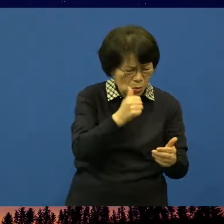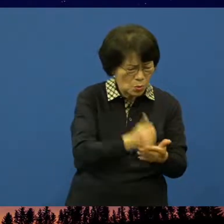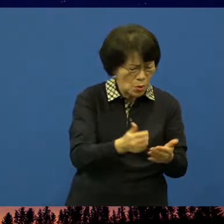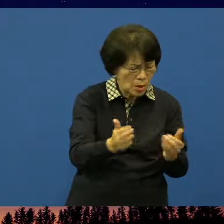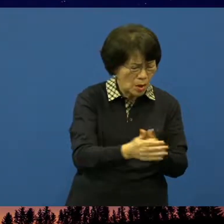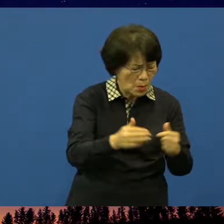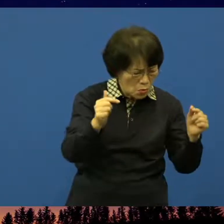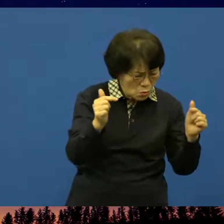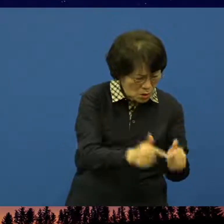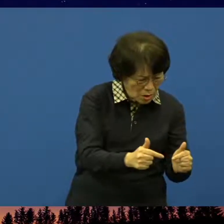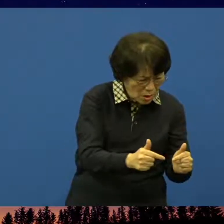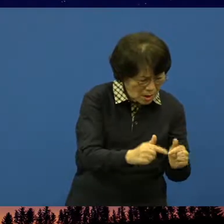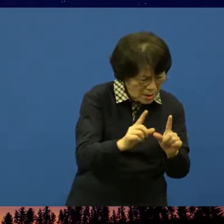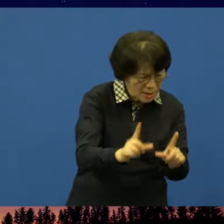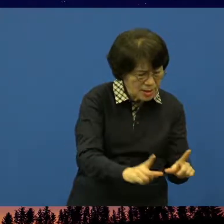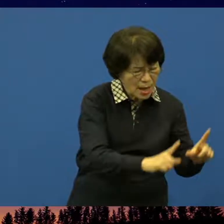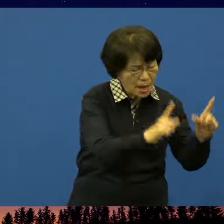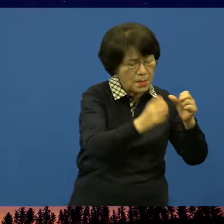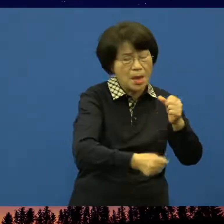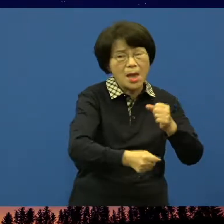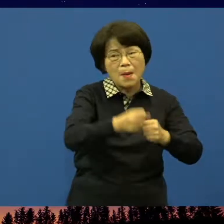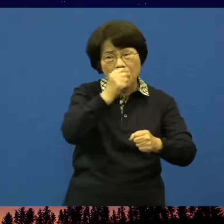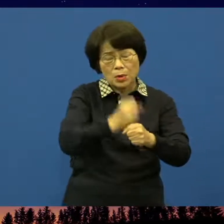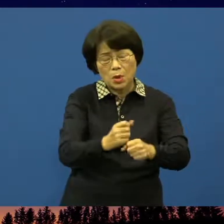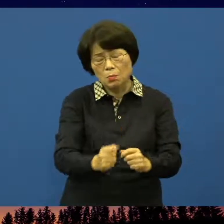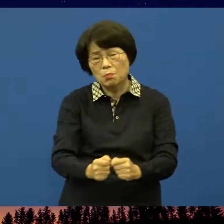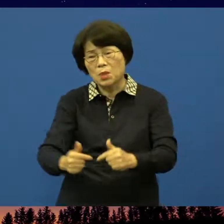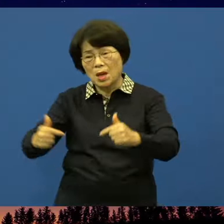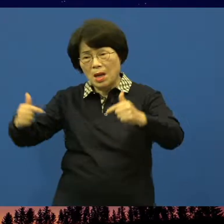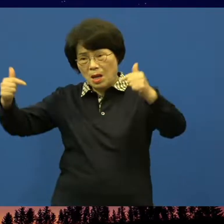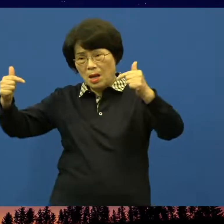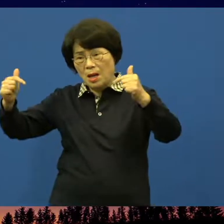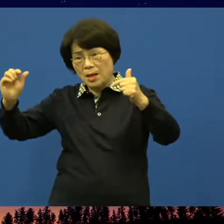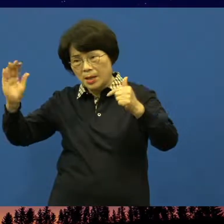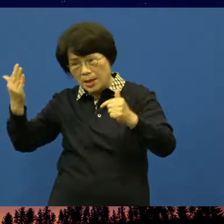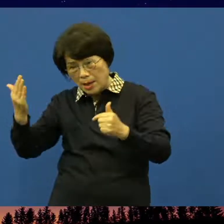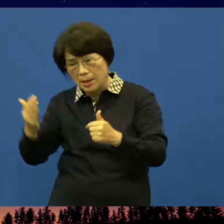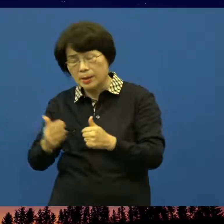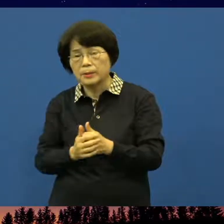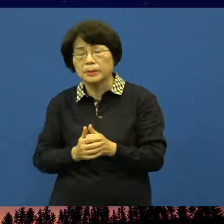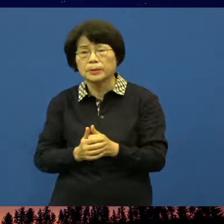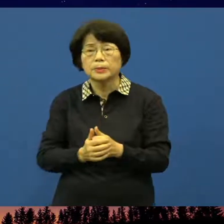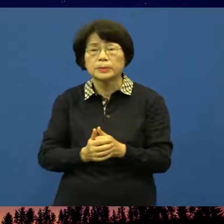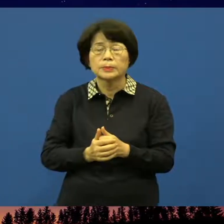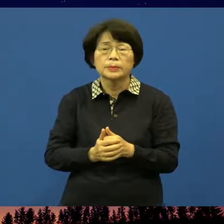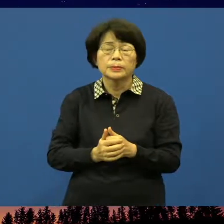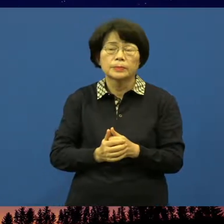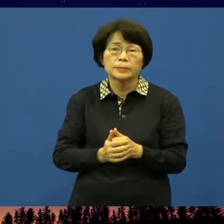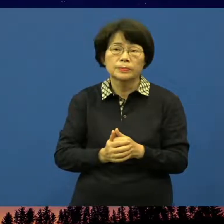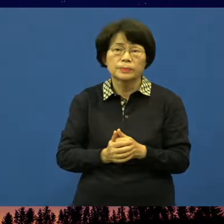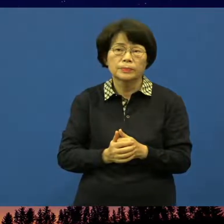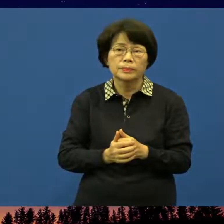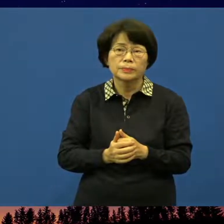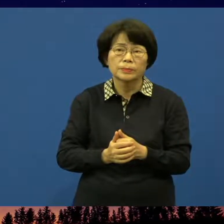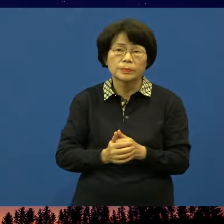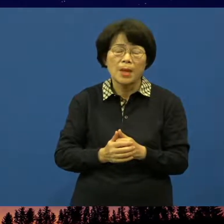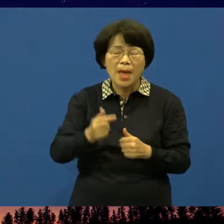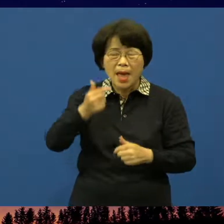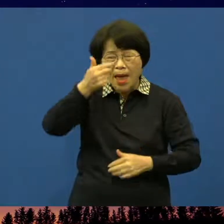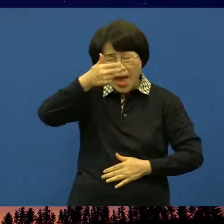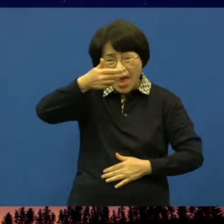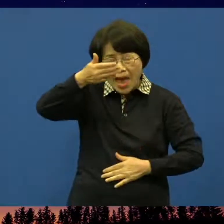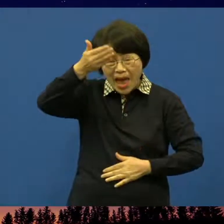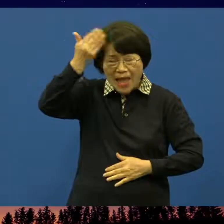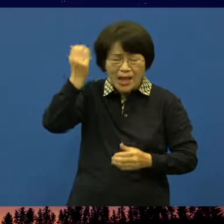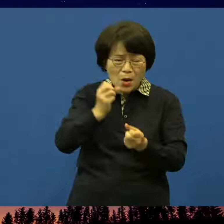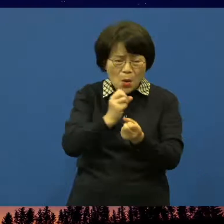삶에 회복의 역사가 일어나면서 모든 삶의 영역들이 펴지기 시작한다. 펴지기 시작한다. 마치 옛날에는